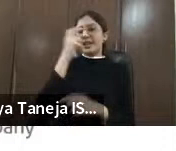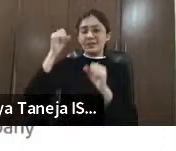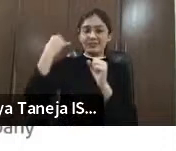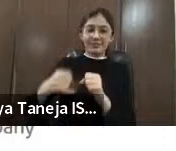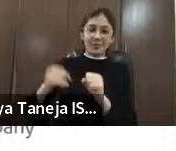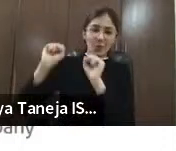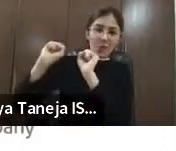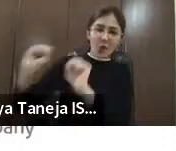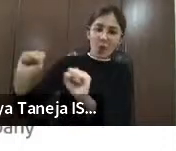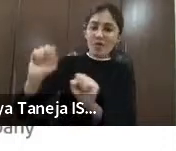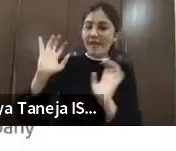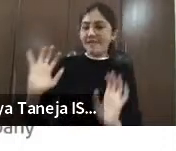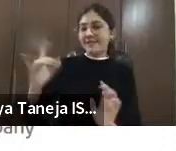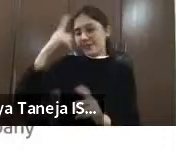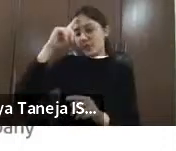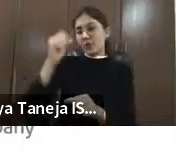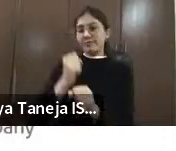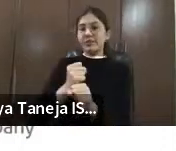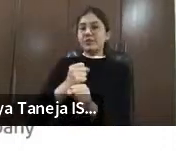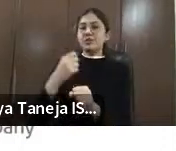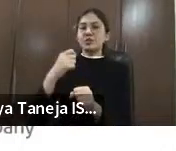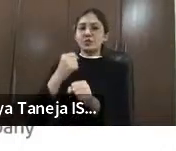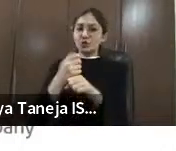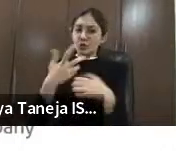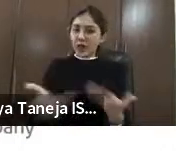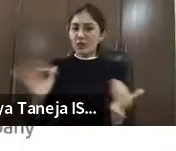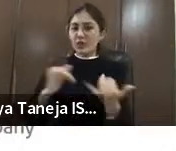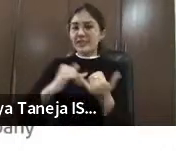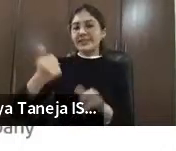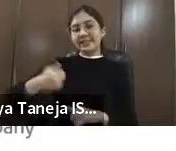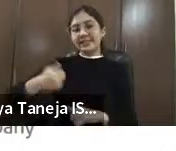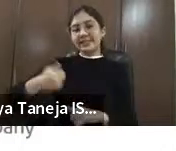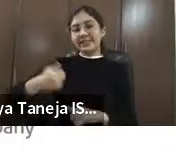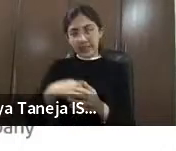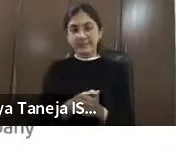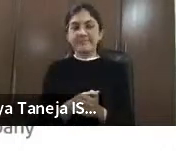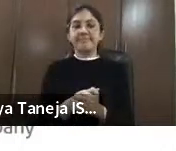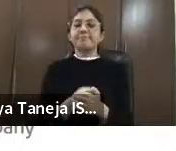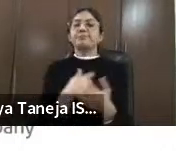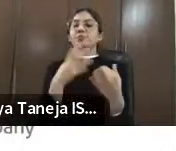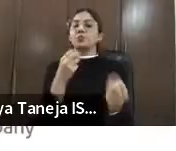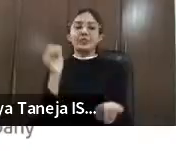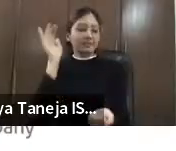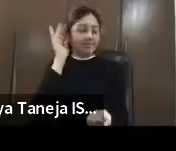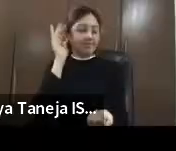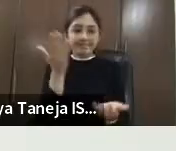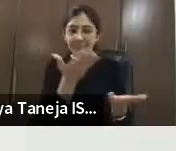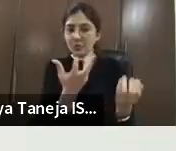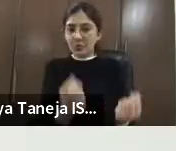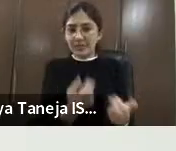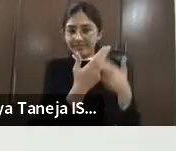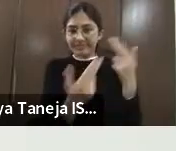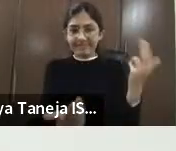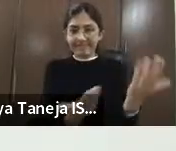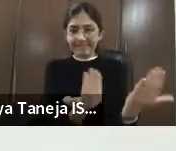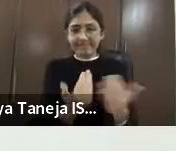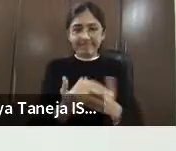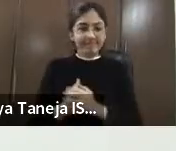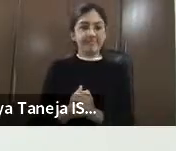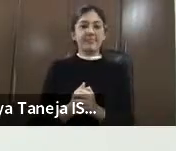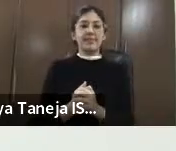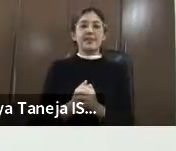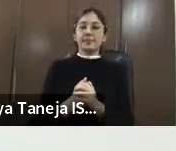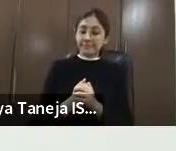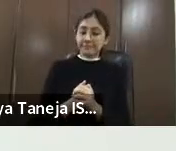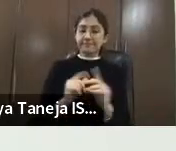as General Secretary. So let's hear it from the recipient himself, Dr. Jayanti Bhai Bhim Patel.